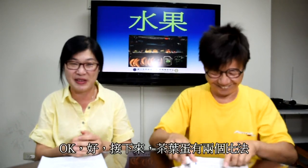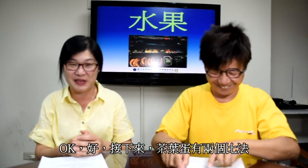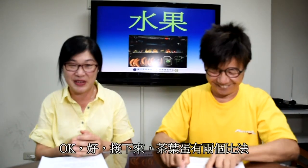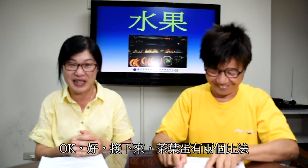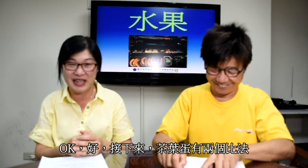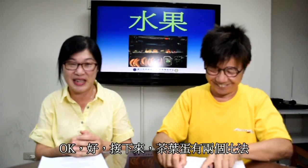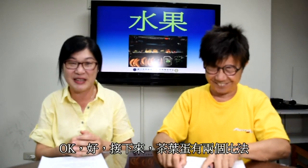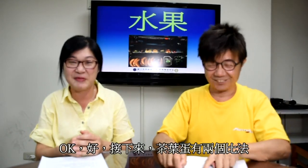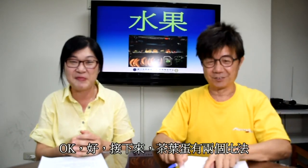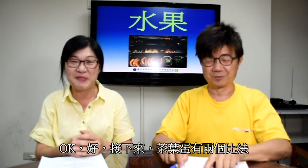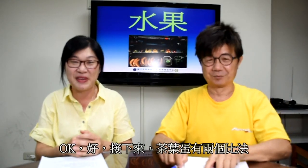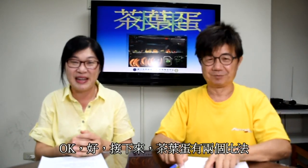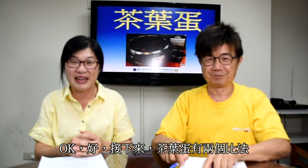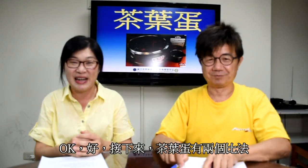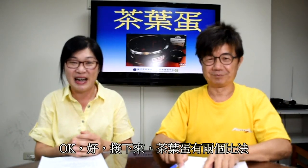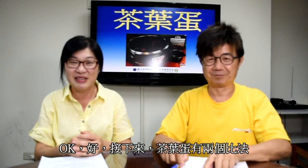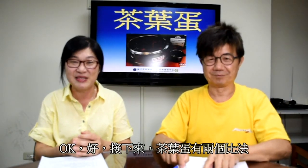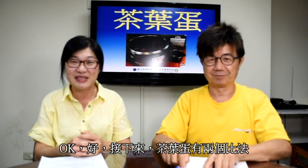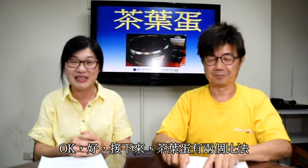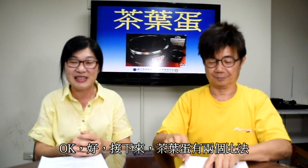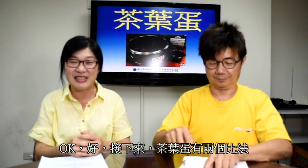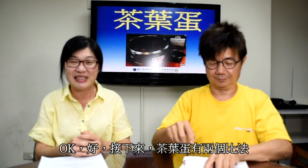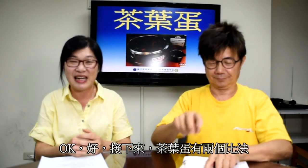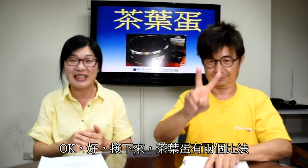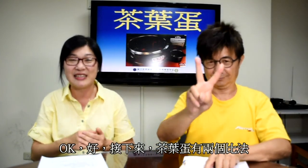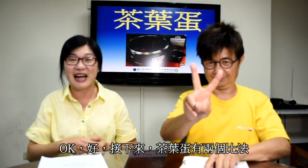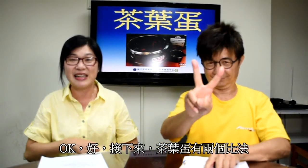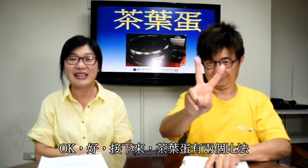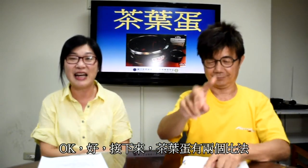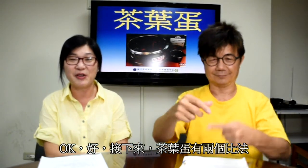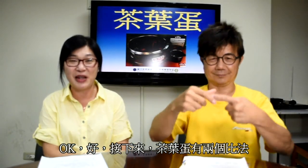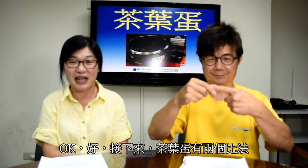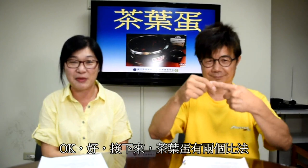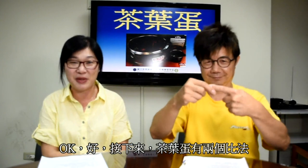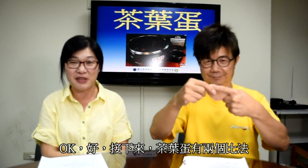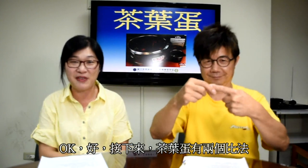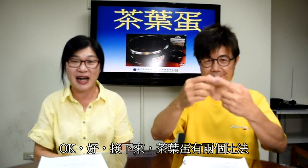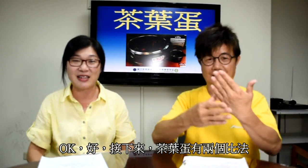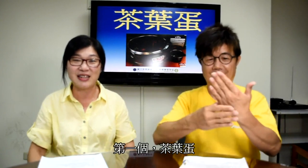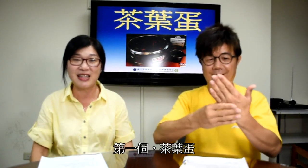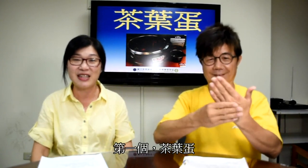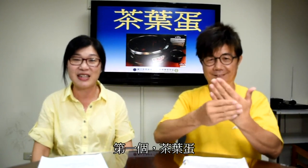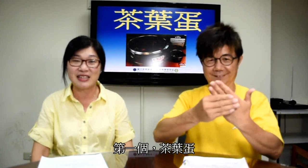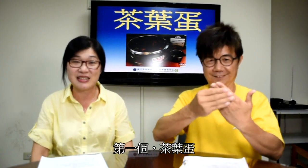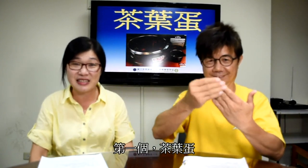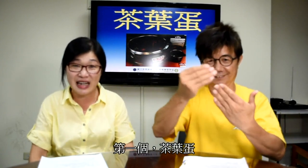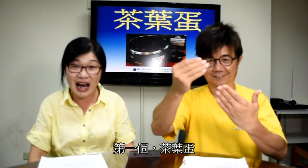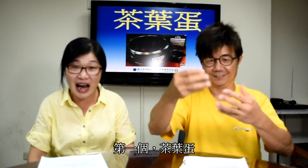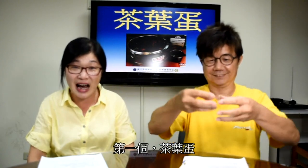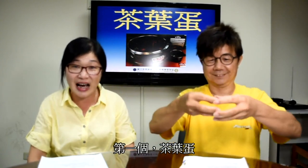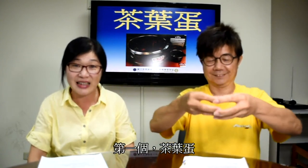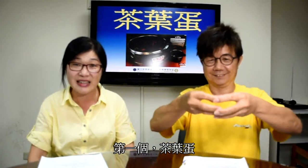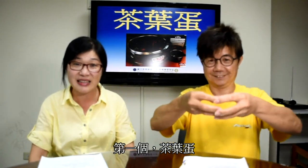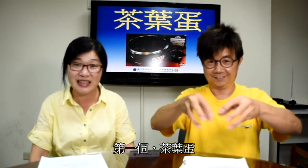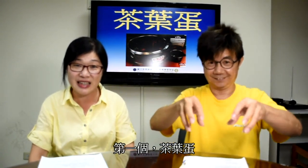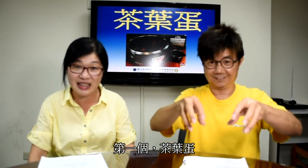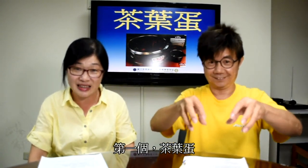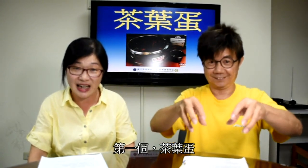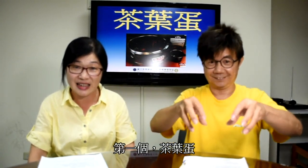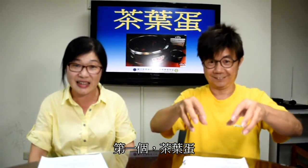，OK。好，接下来茶叶蛋有两个笔法。第一个，茶叶蛋，